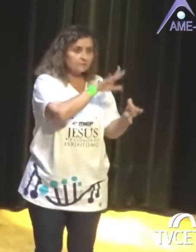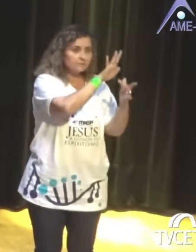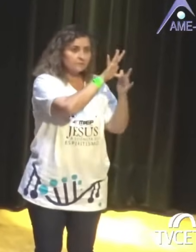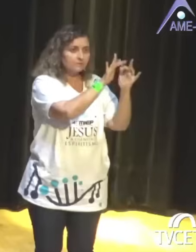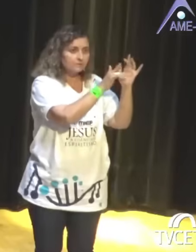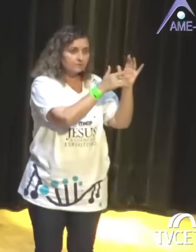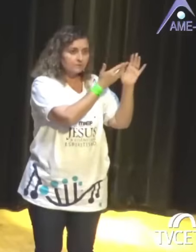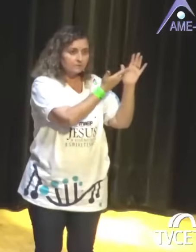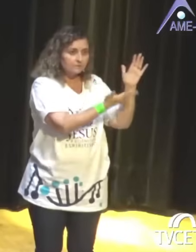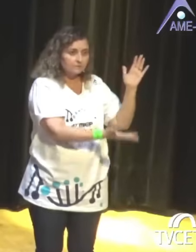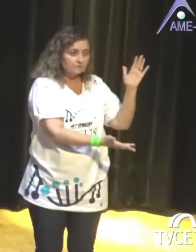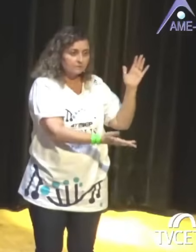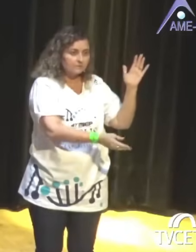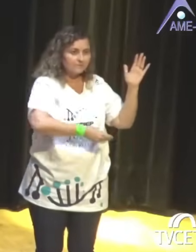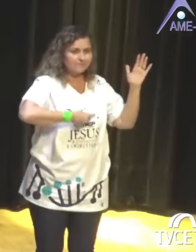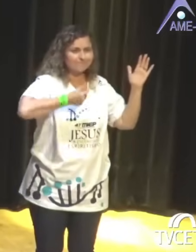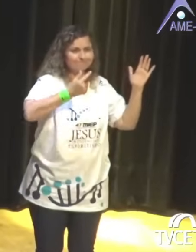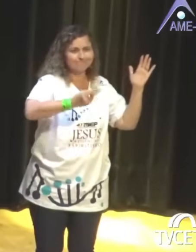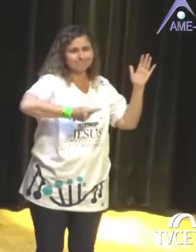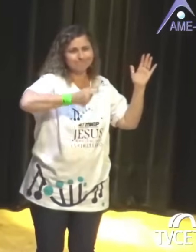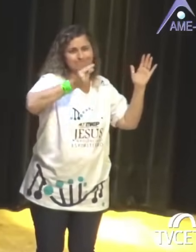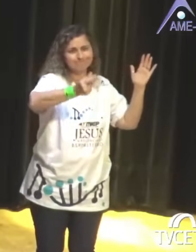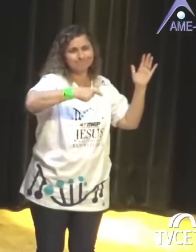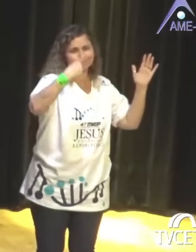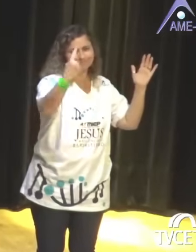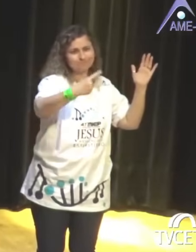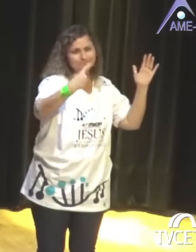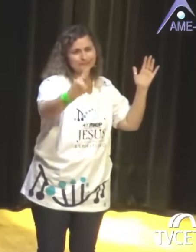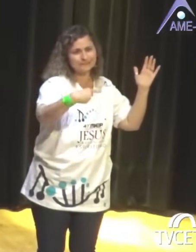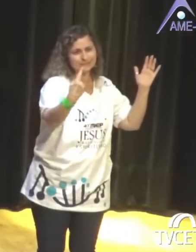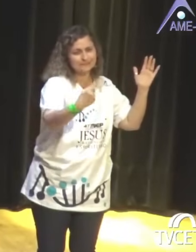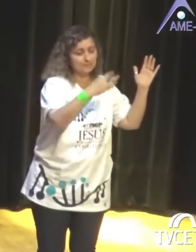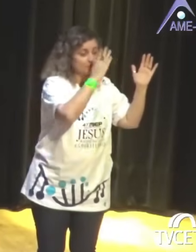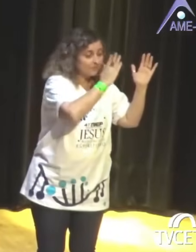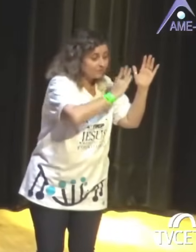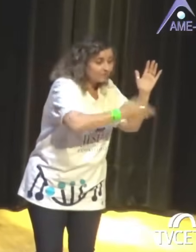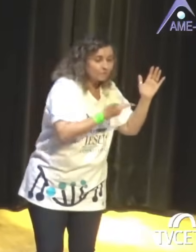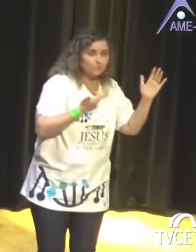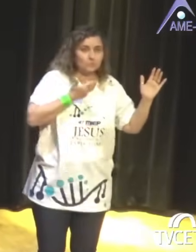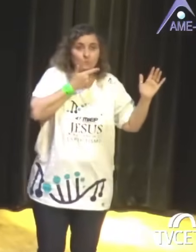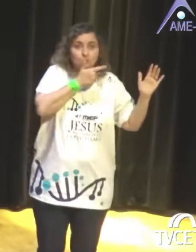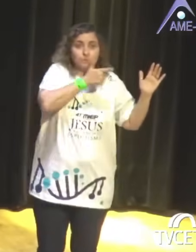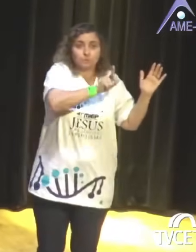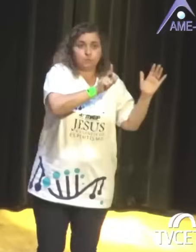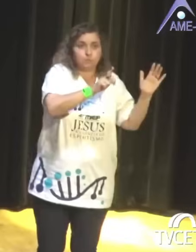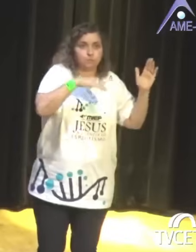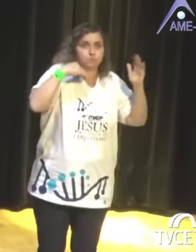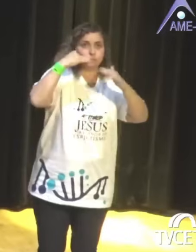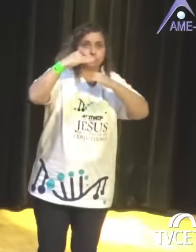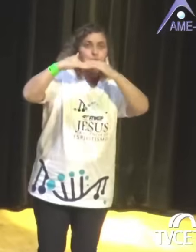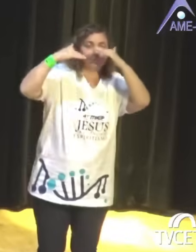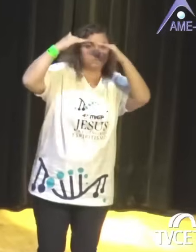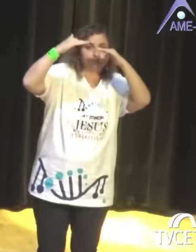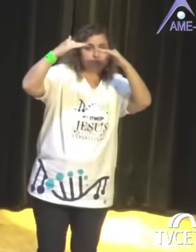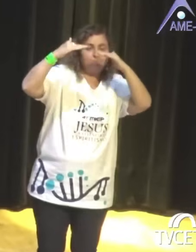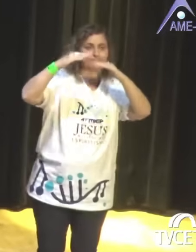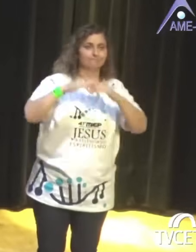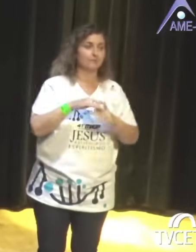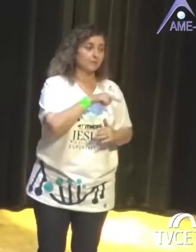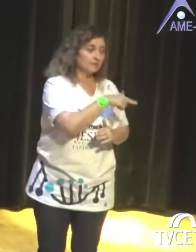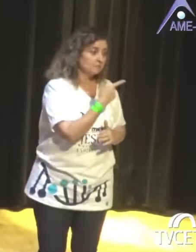espírito tá muito tá muito mas muito à frente